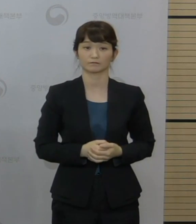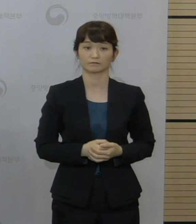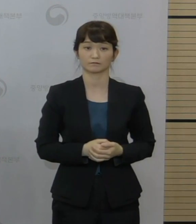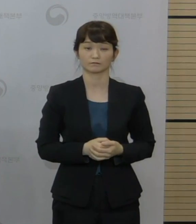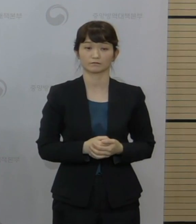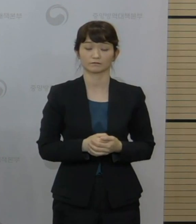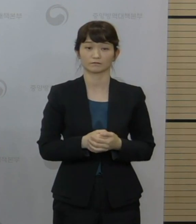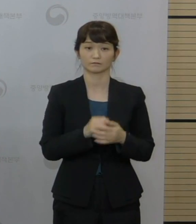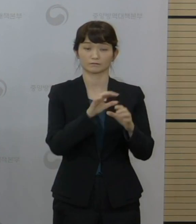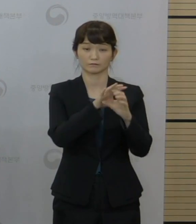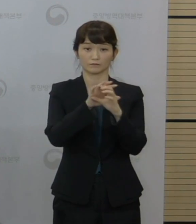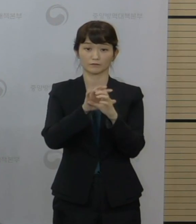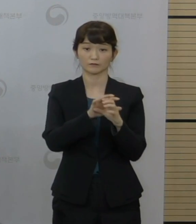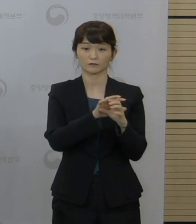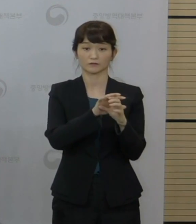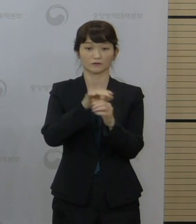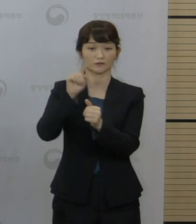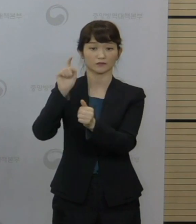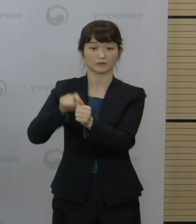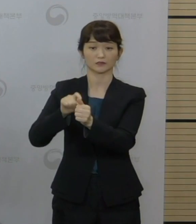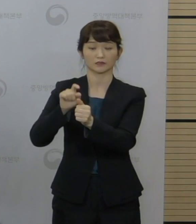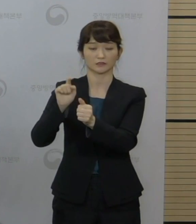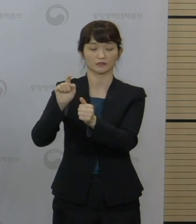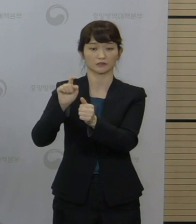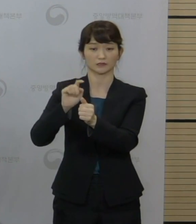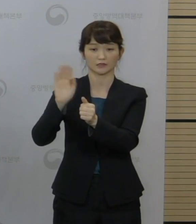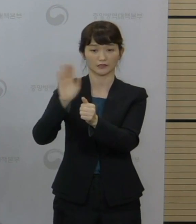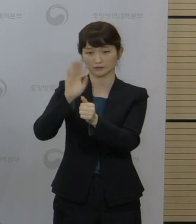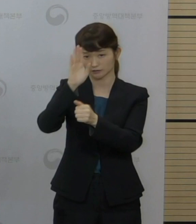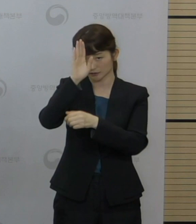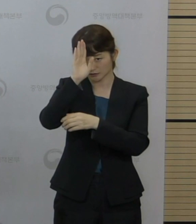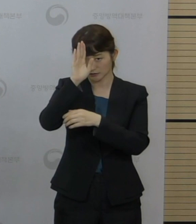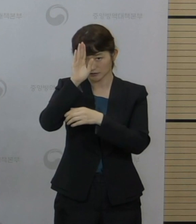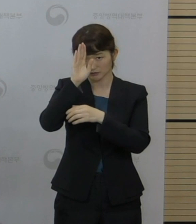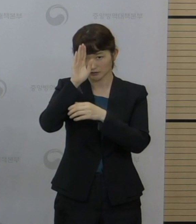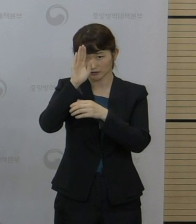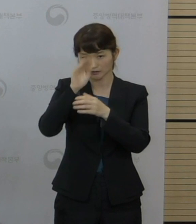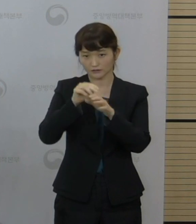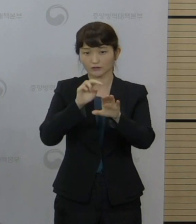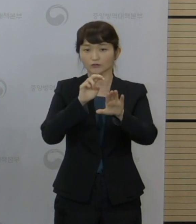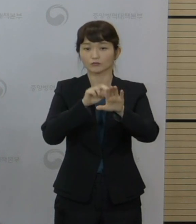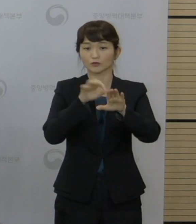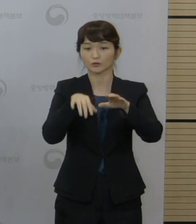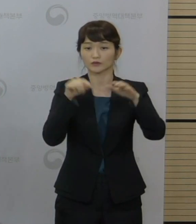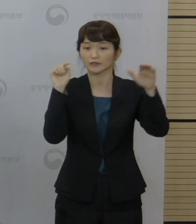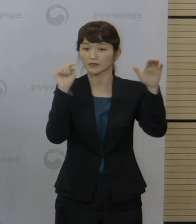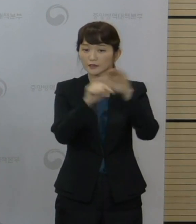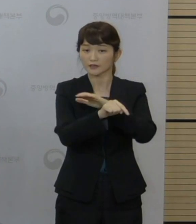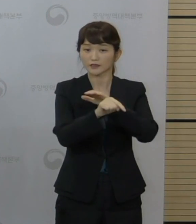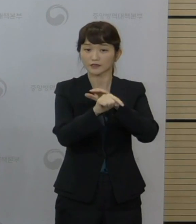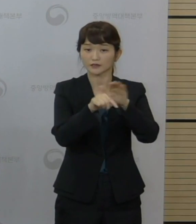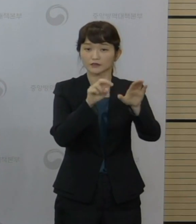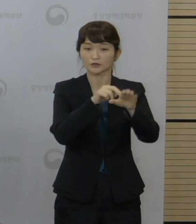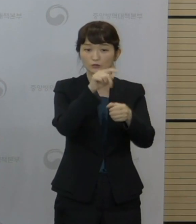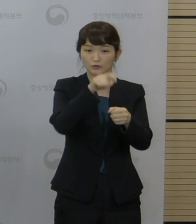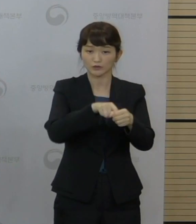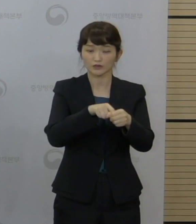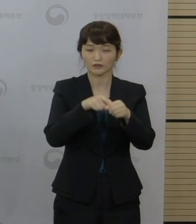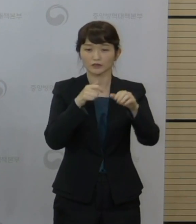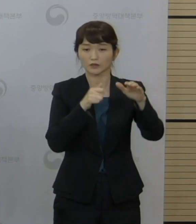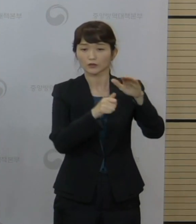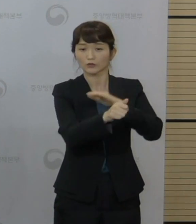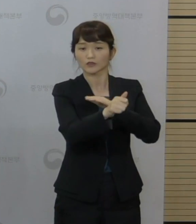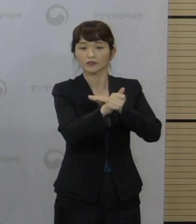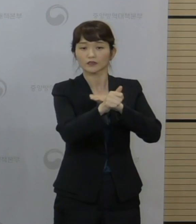코로나 확진자와 그리고 코로나 비질환 환자의 대면 진료를 위해서 외래 진료센터를 지속적으로